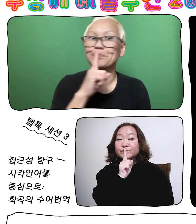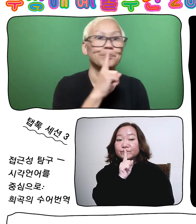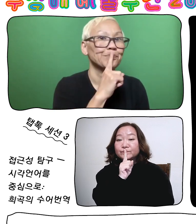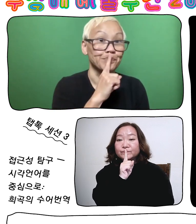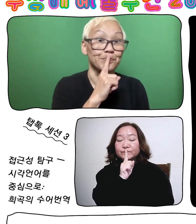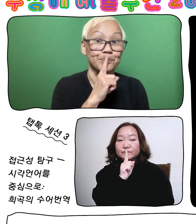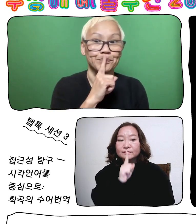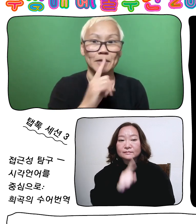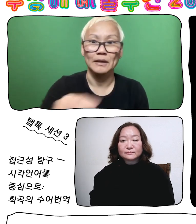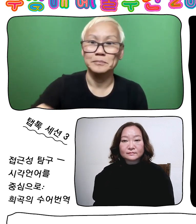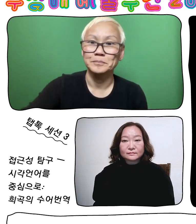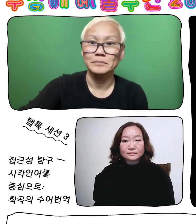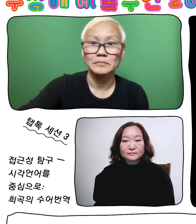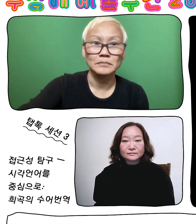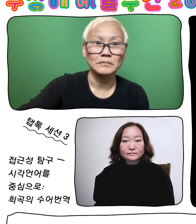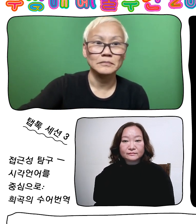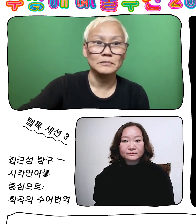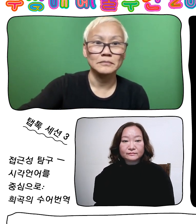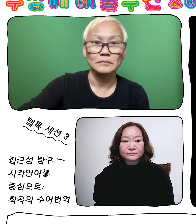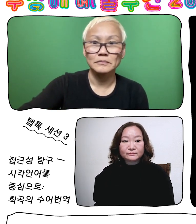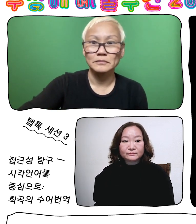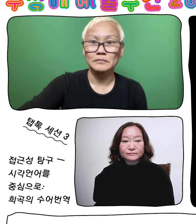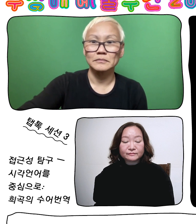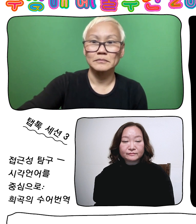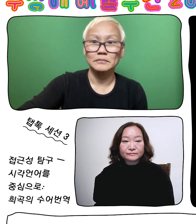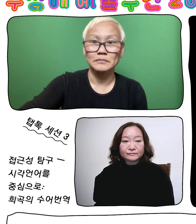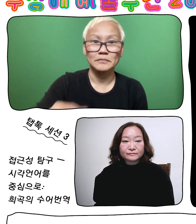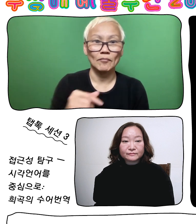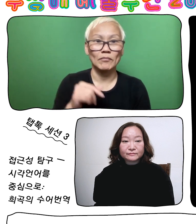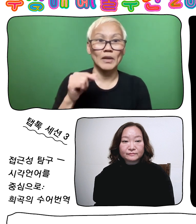쉿이라는 단어를 예로 들어보겠습니다.